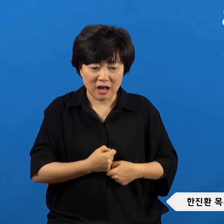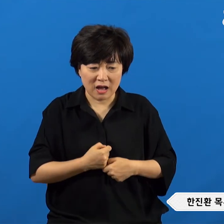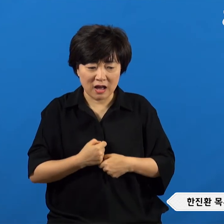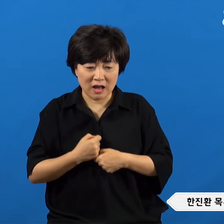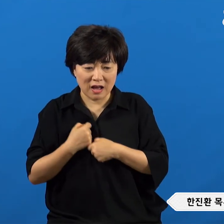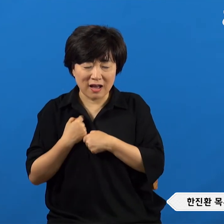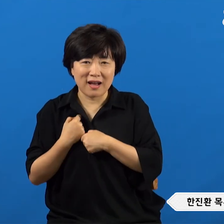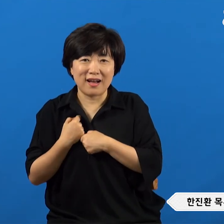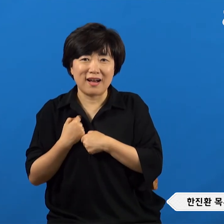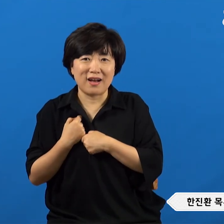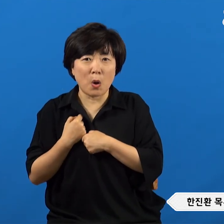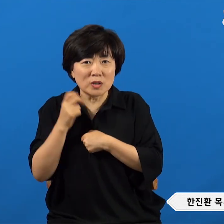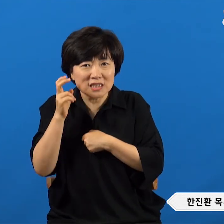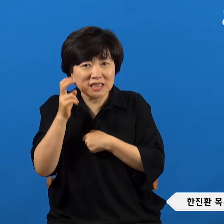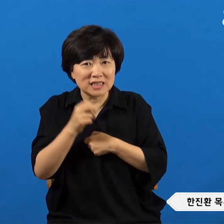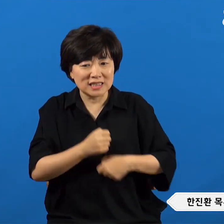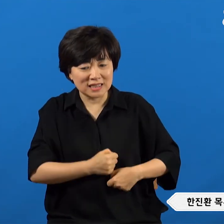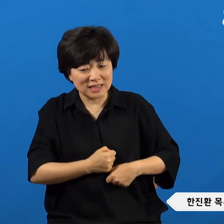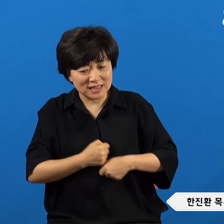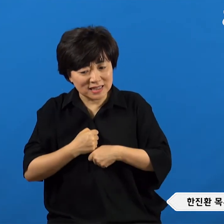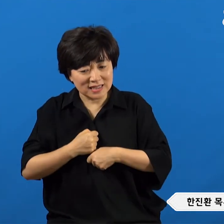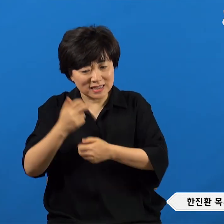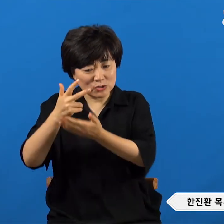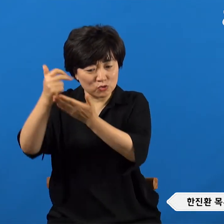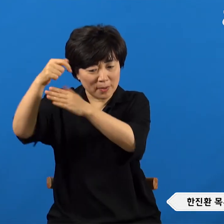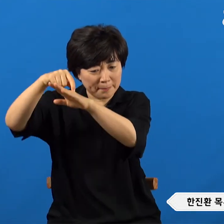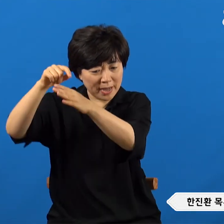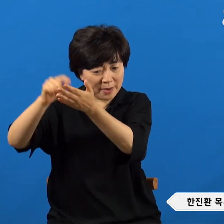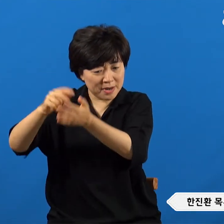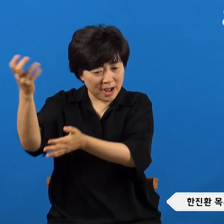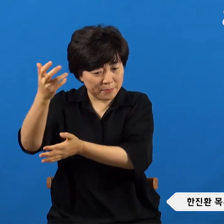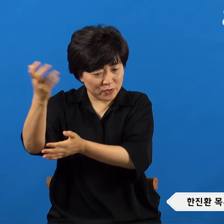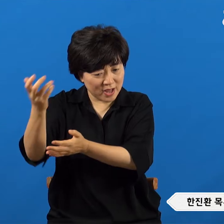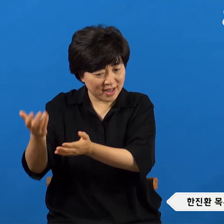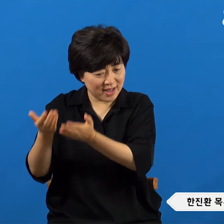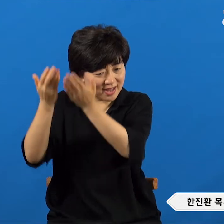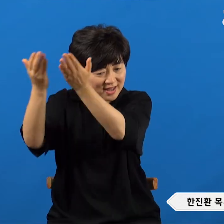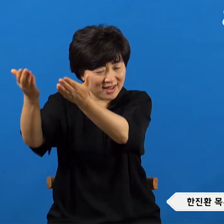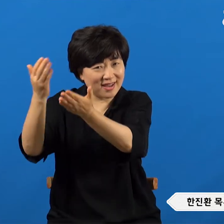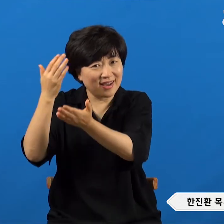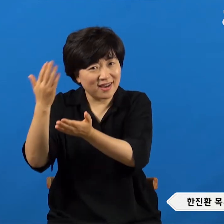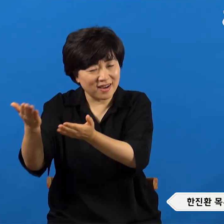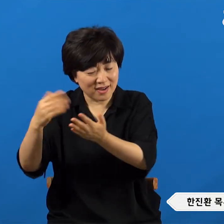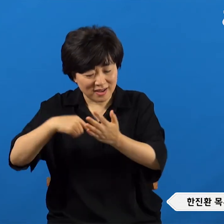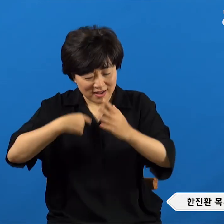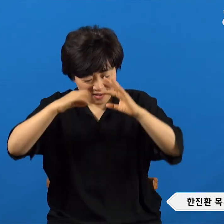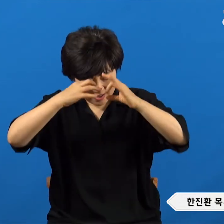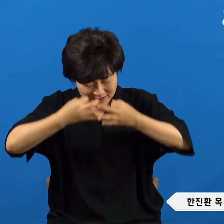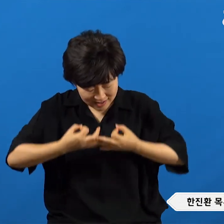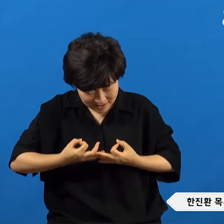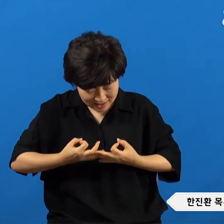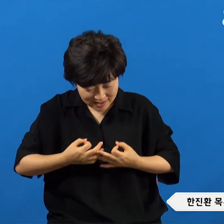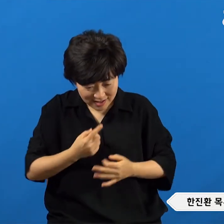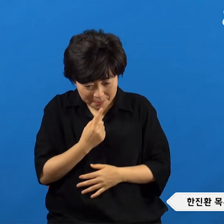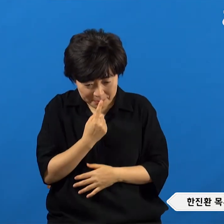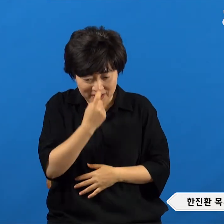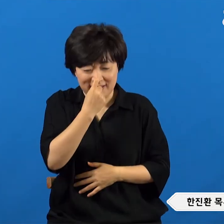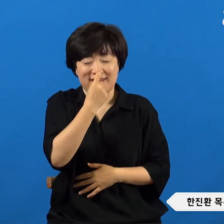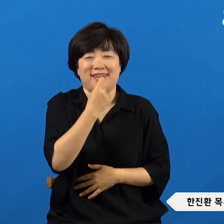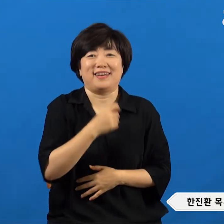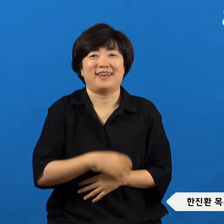있었는지, 혹시나 주의 마음을 아프게 한 것은 없는지 자신을 돌아보면서 속이